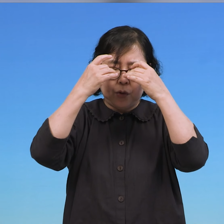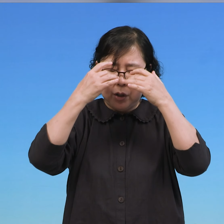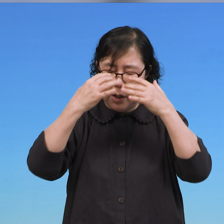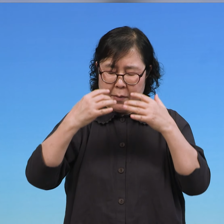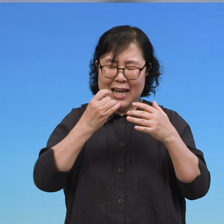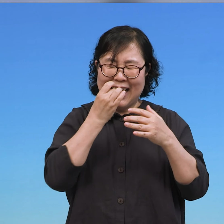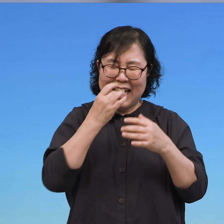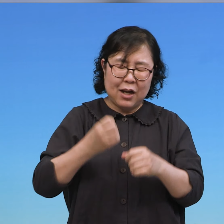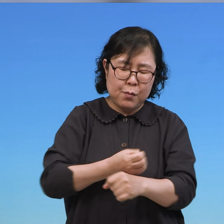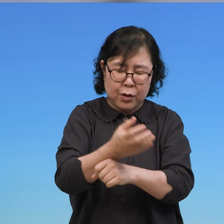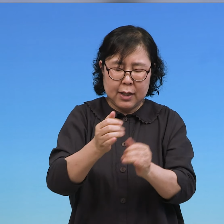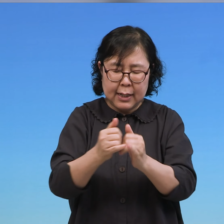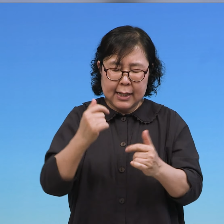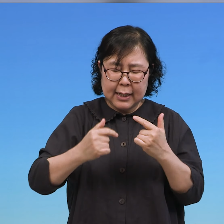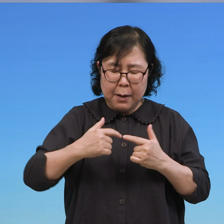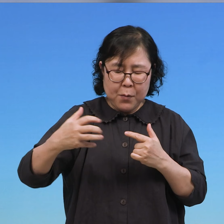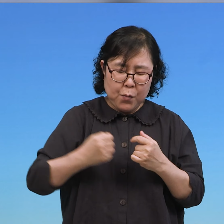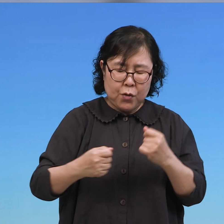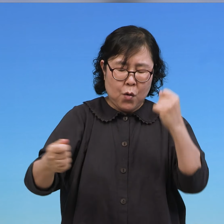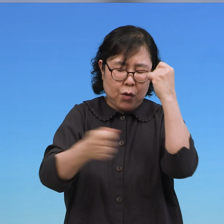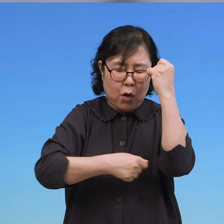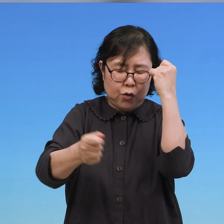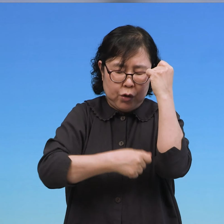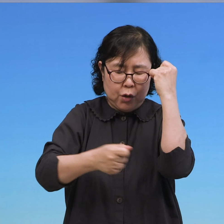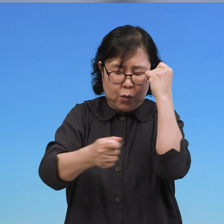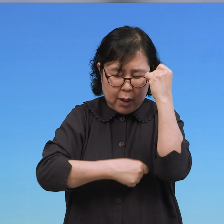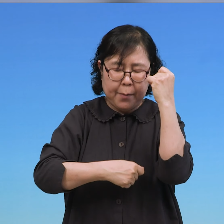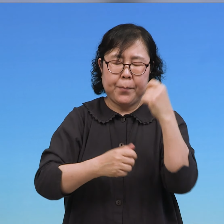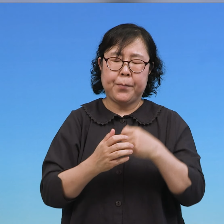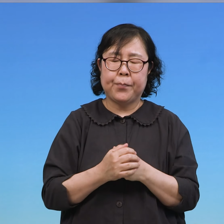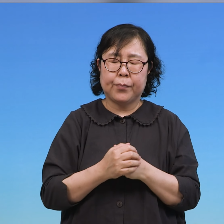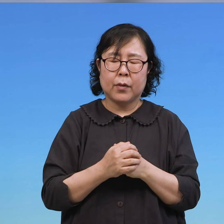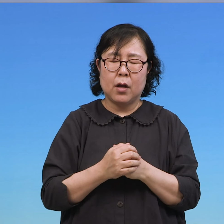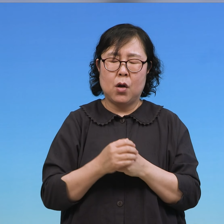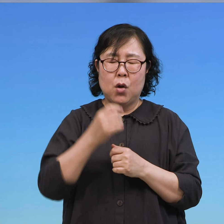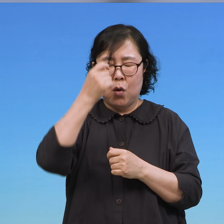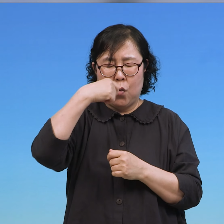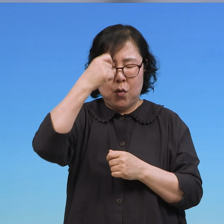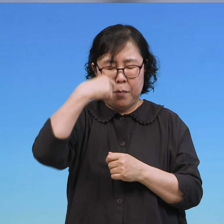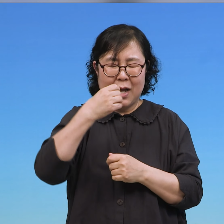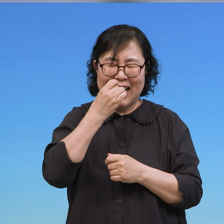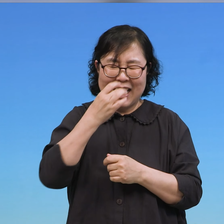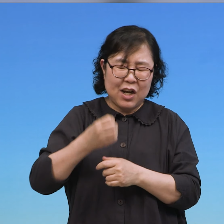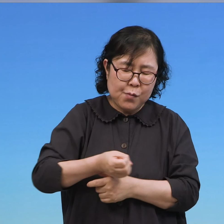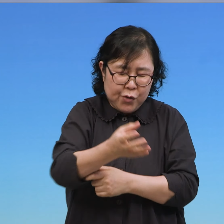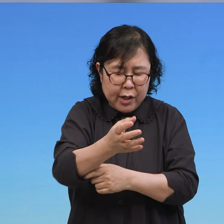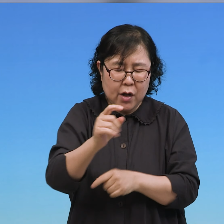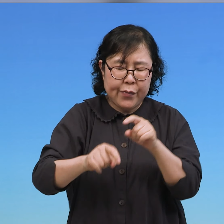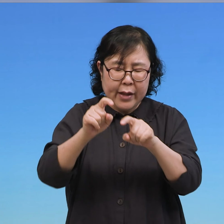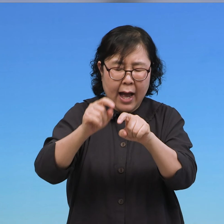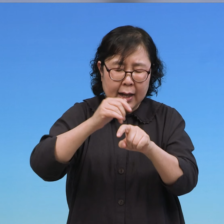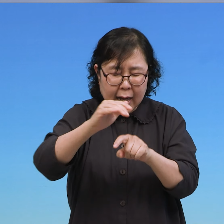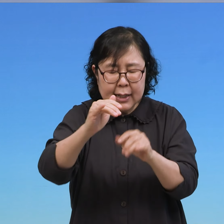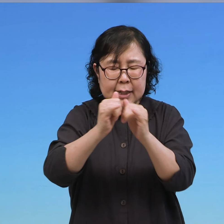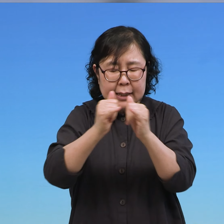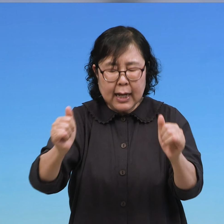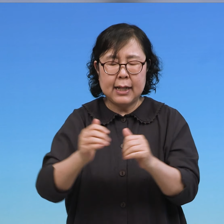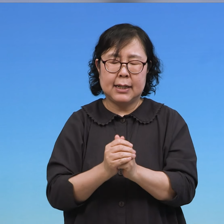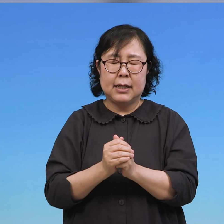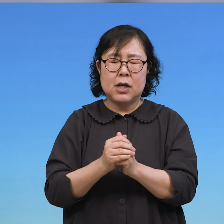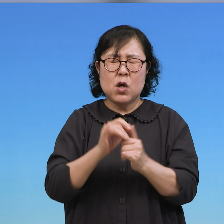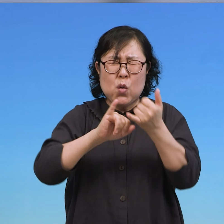눈물을 흘리며 씨를 뿌리는 자는 기쁨으로 거두리로다. 울며 씨를 뿌리러 나가는 자는